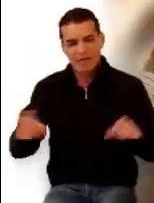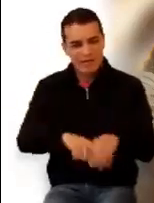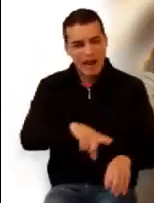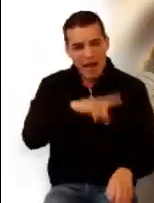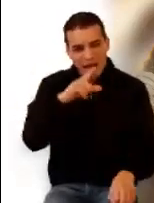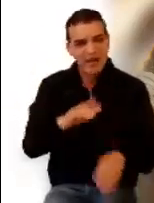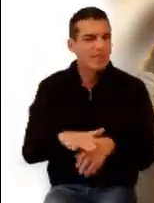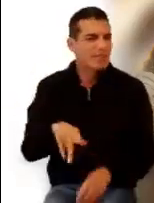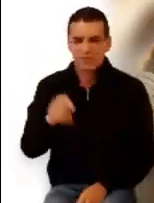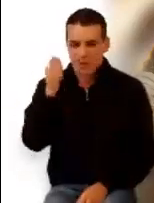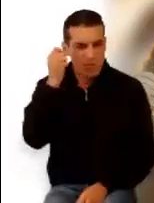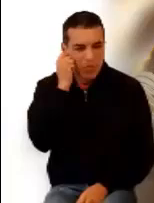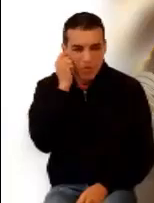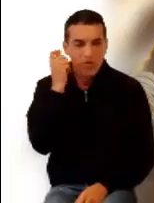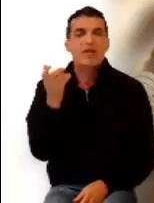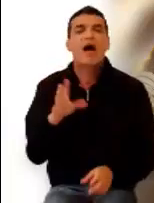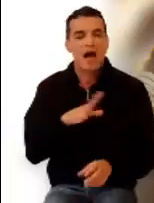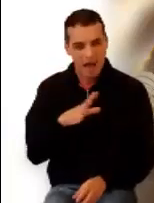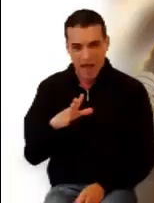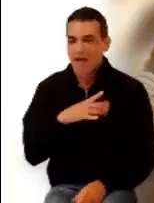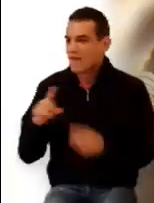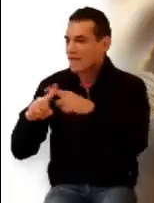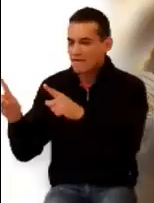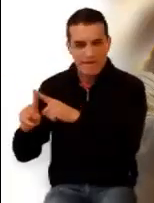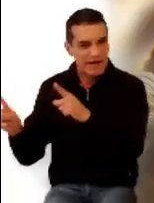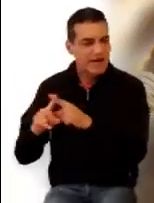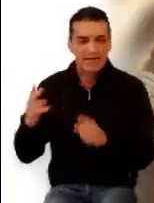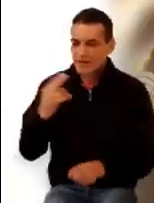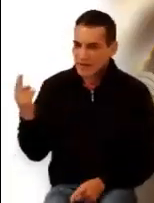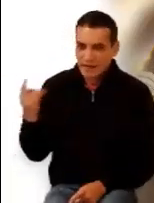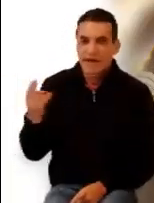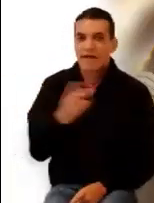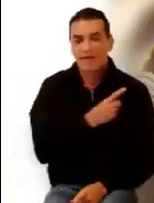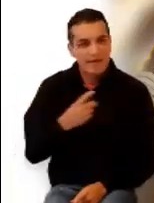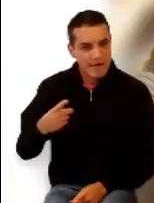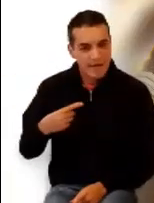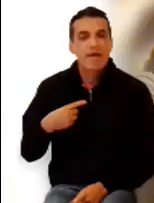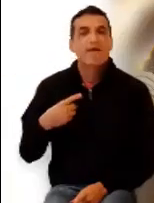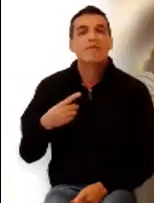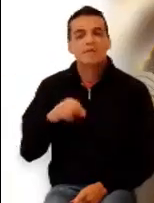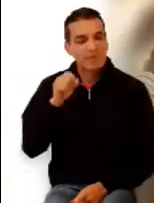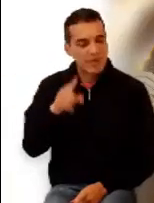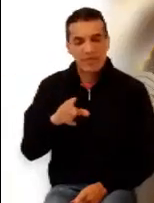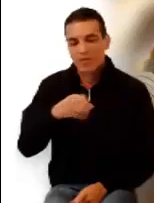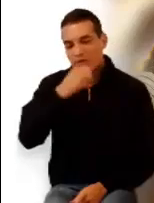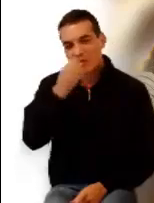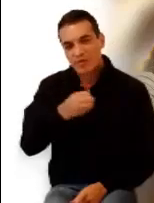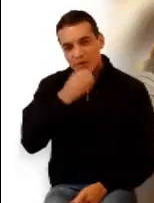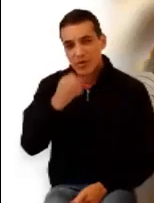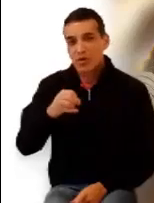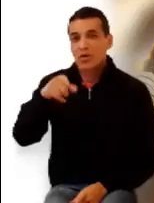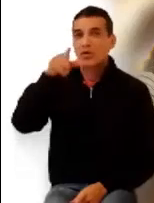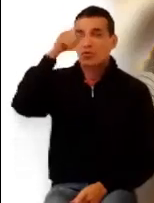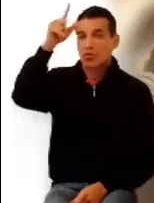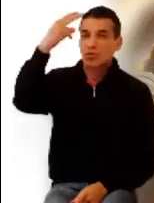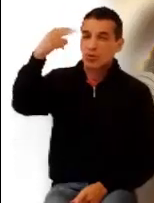encierra todas las necesidades y las actitudes que debemos tener al hacer oración. Al